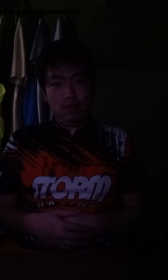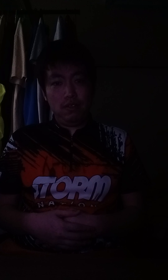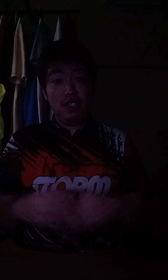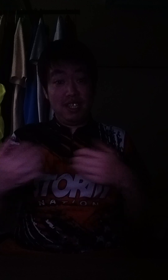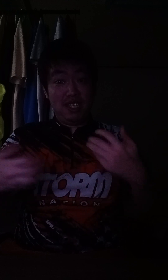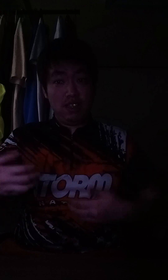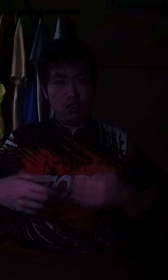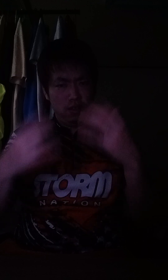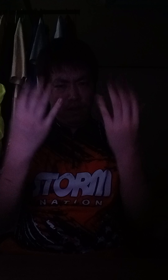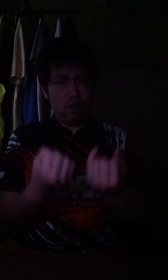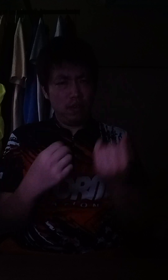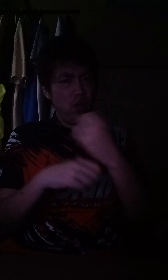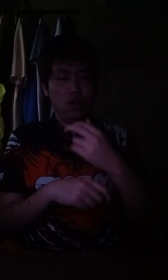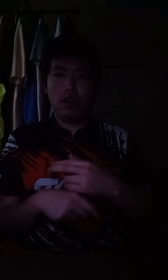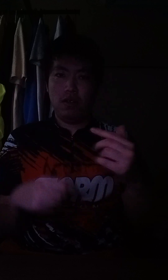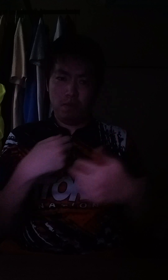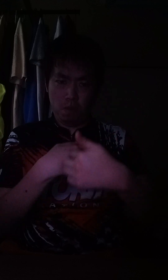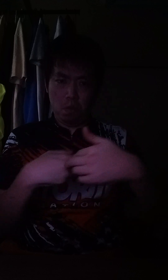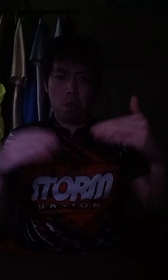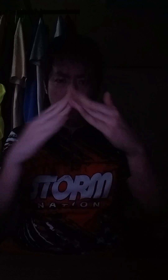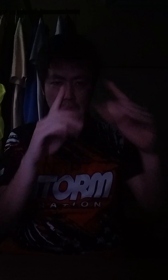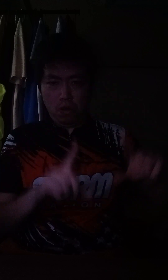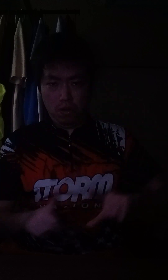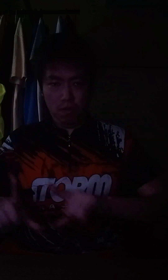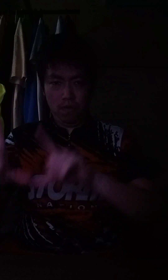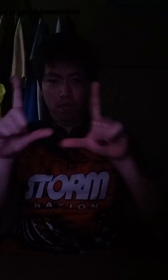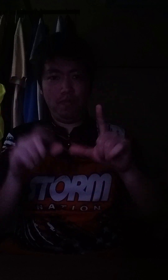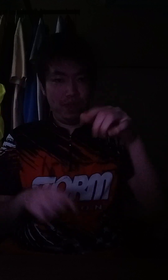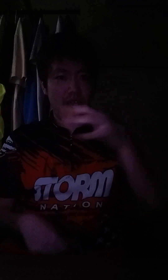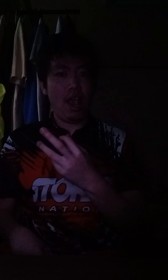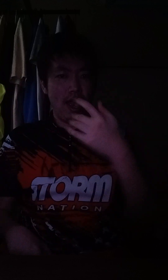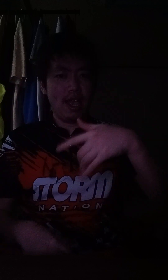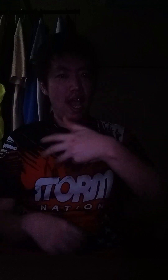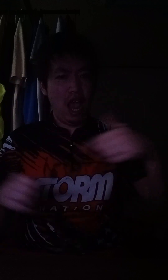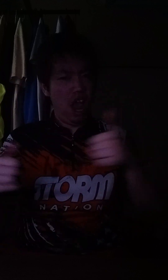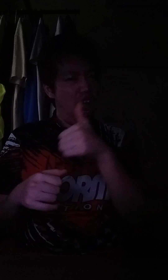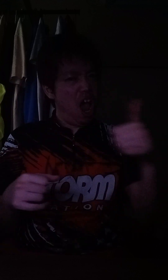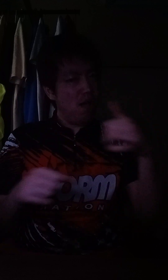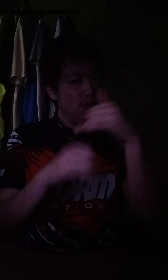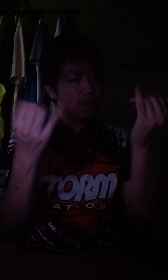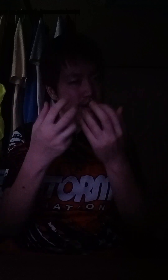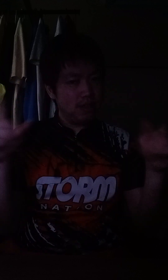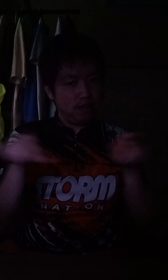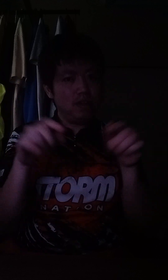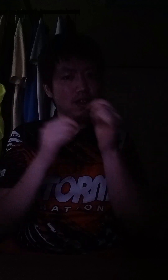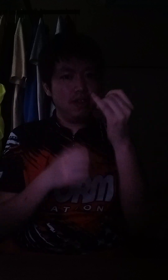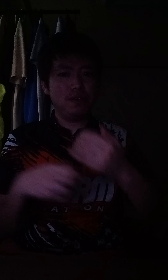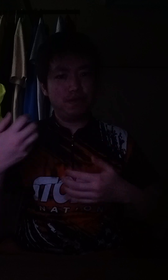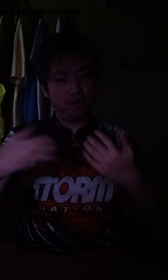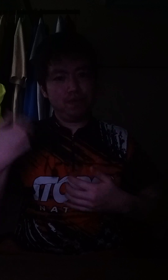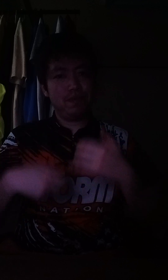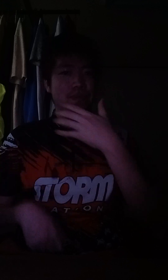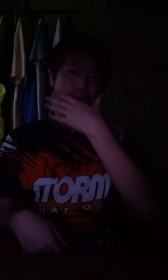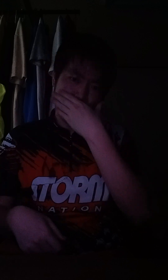즐거울 일이 많지 않은 병원 생활. 현아에겐 아빠와 함께 있는 시간이 가장 즐겁고 행복한